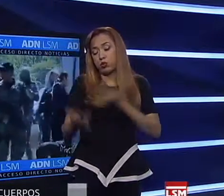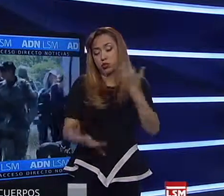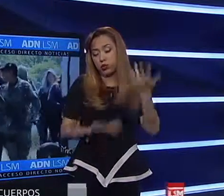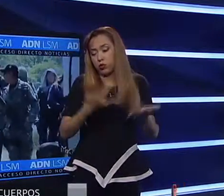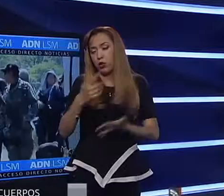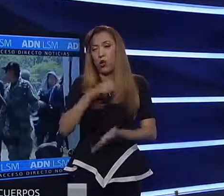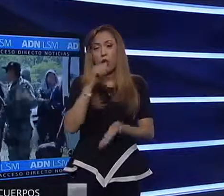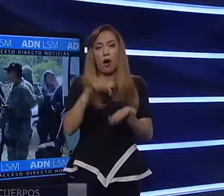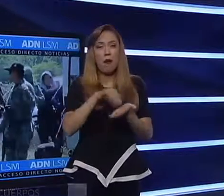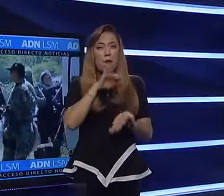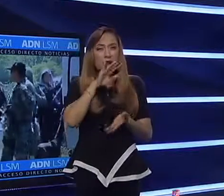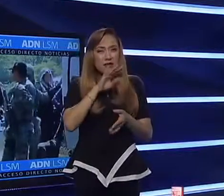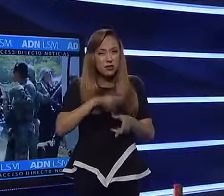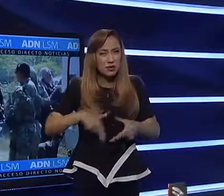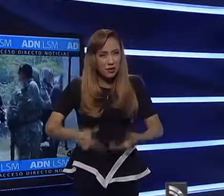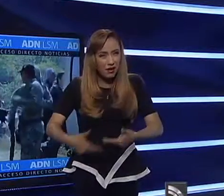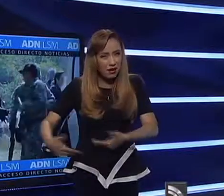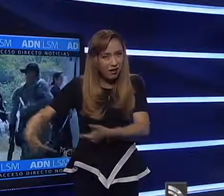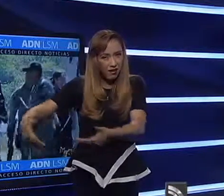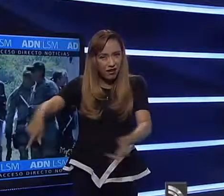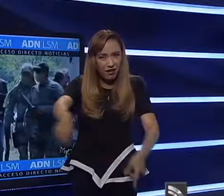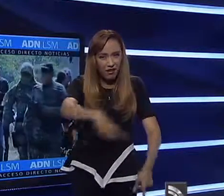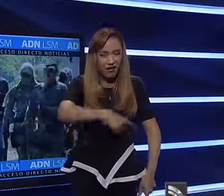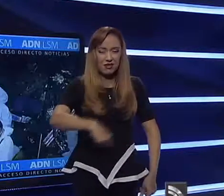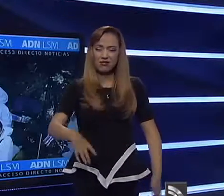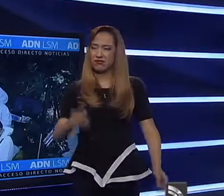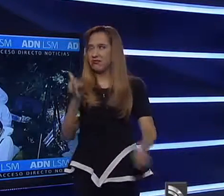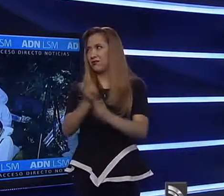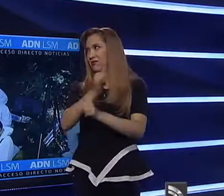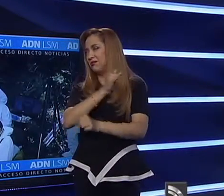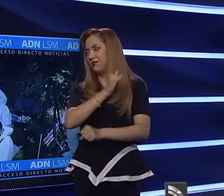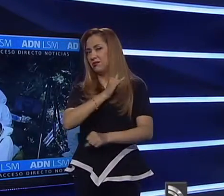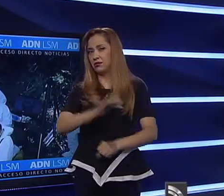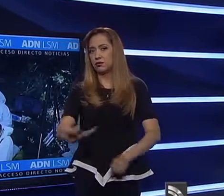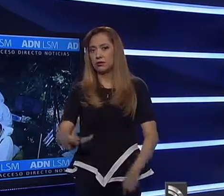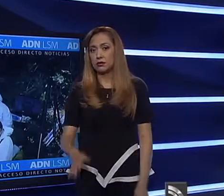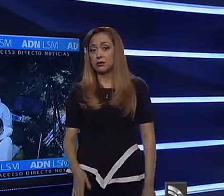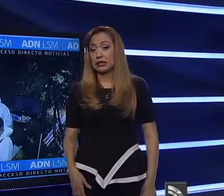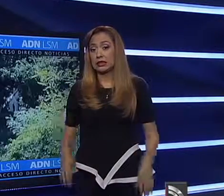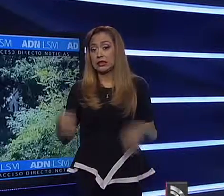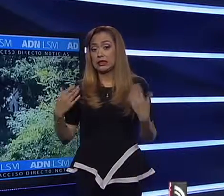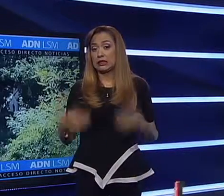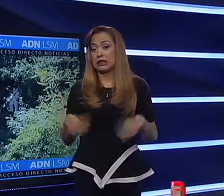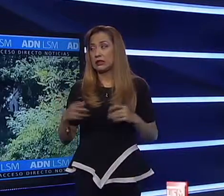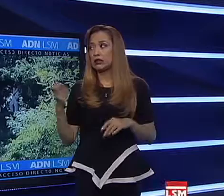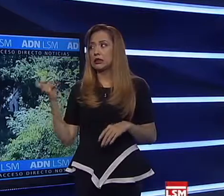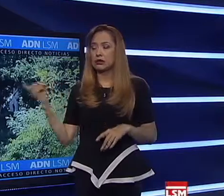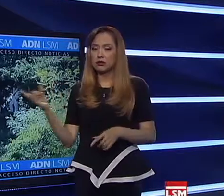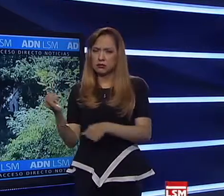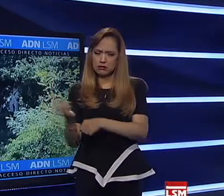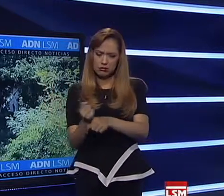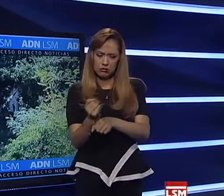basurero, afirmó Santiago Aguirre, representante del Centro de Derechos Humanos Miguel Agustín Pro